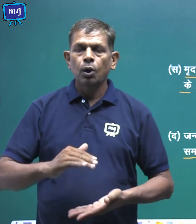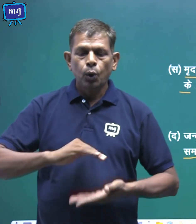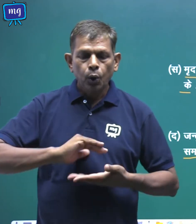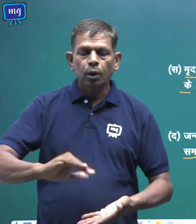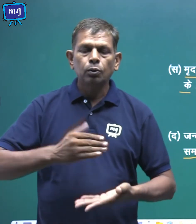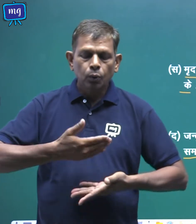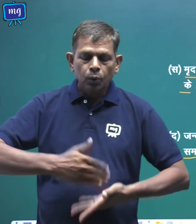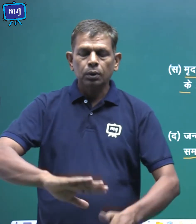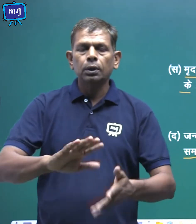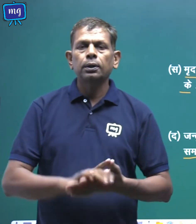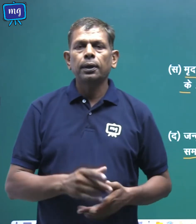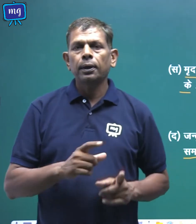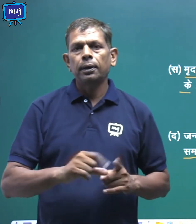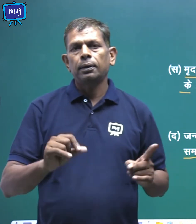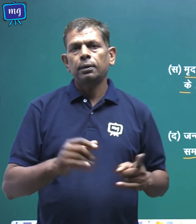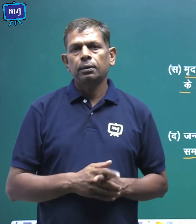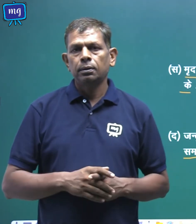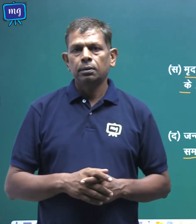संतान उत्पन्न करते हैं।